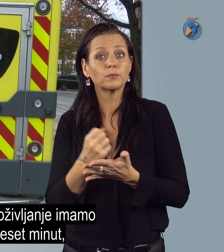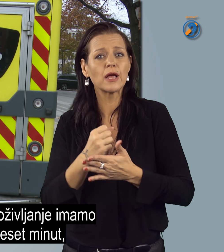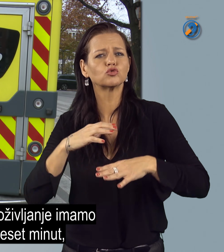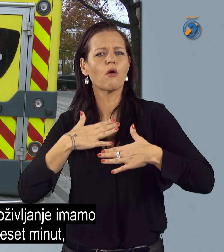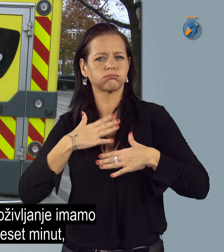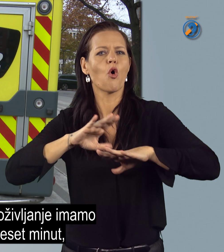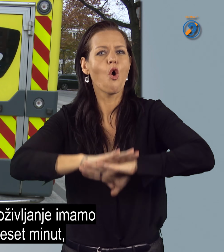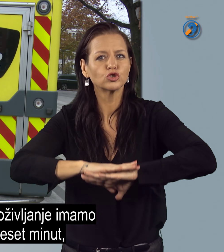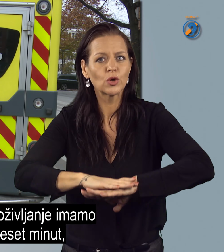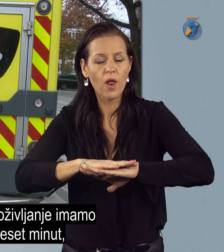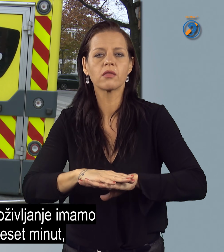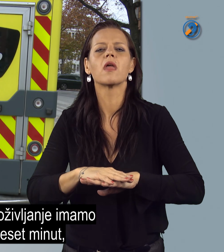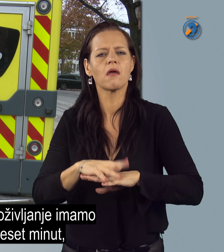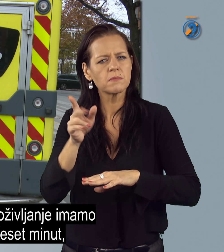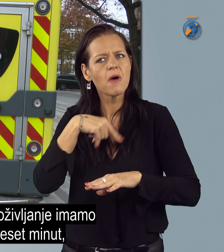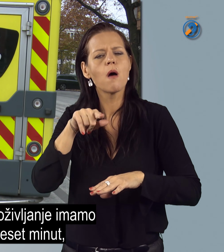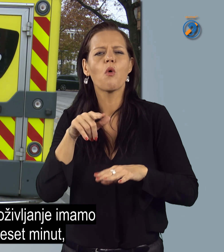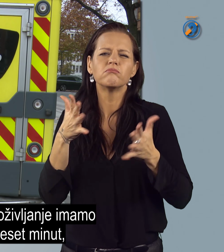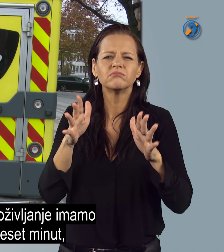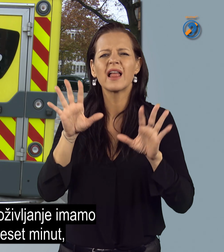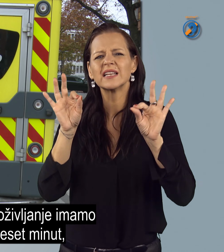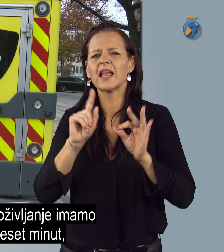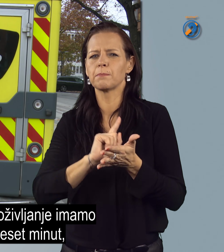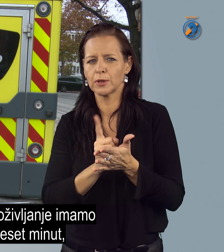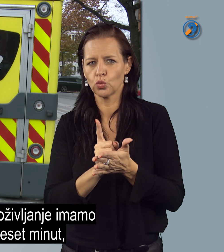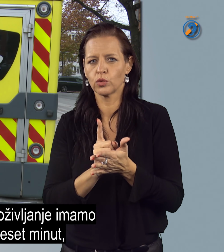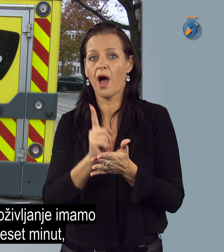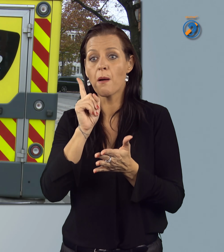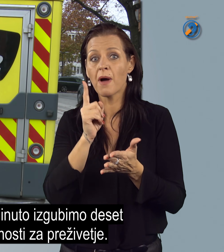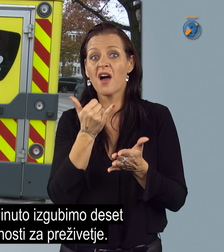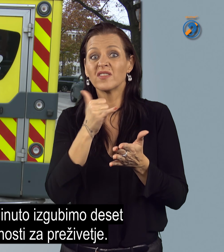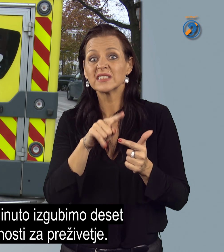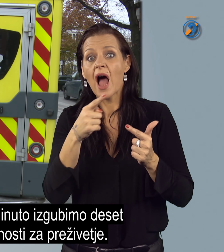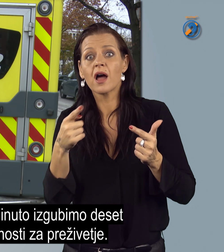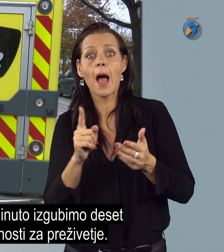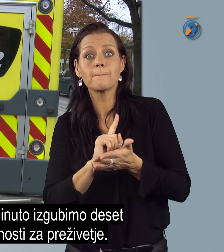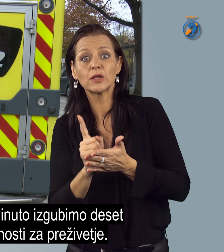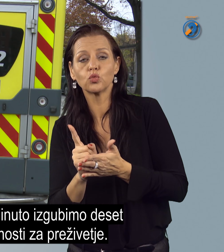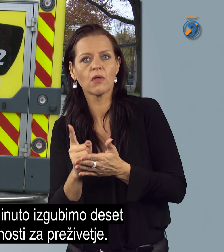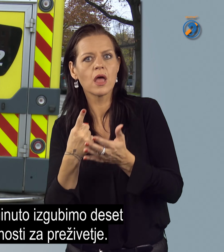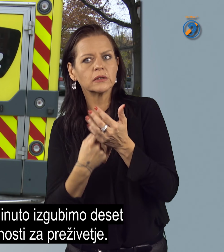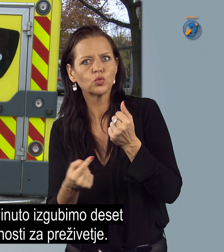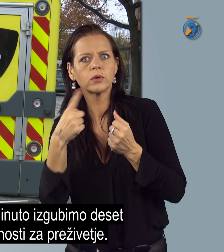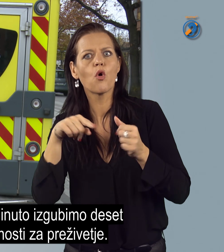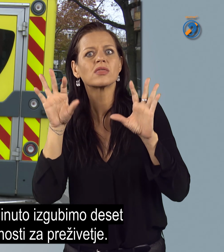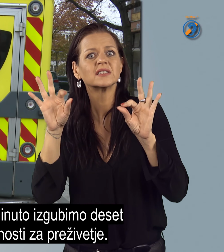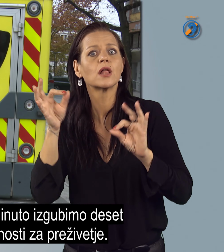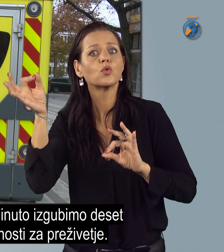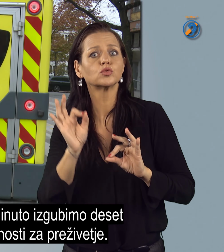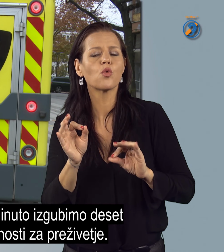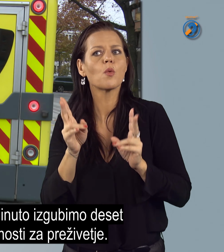Za uspešno oživljanje imamo torej slabih 10 minut, vendar z vsako minuto izgubimo 10% možnosti za